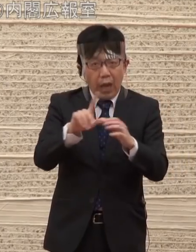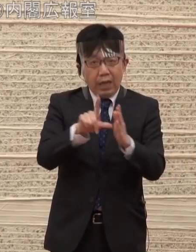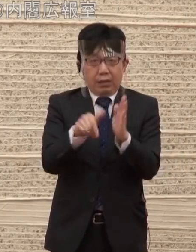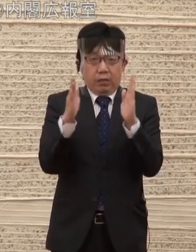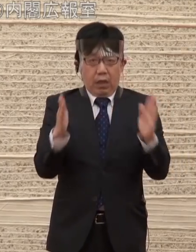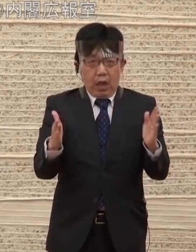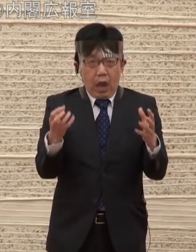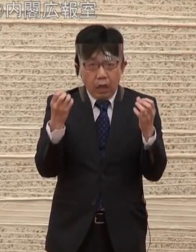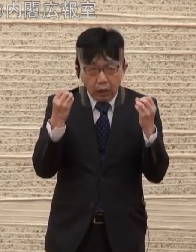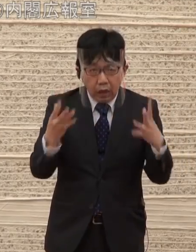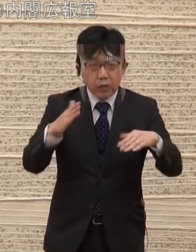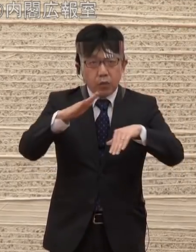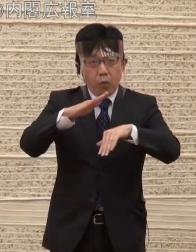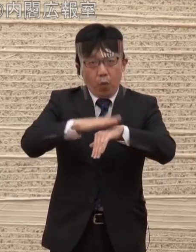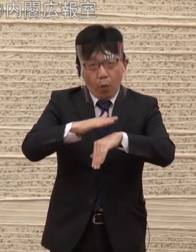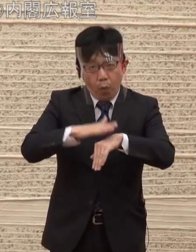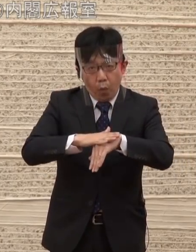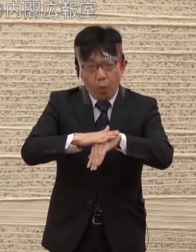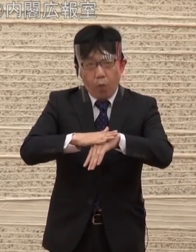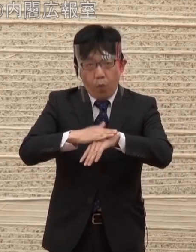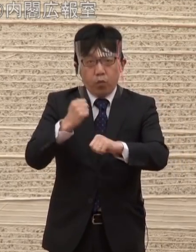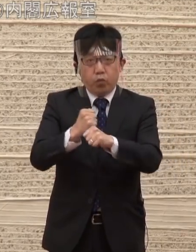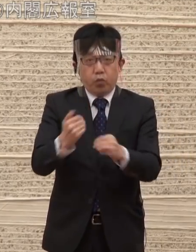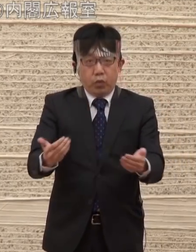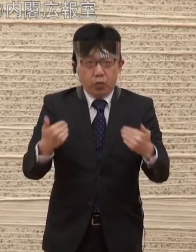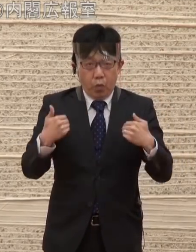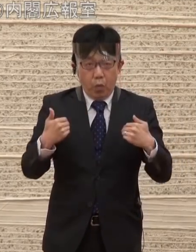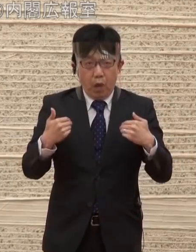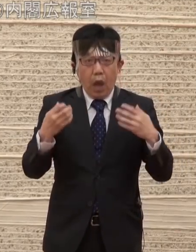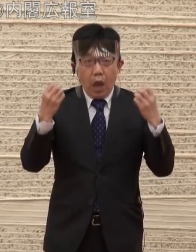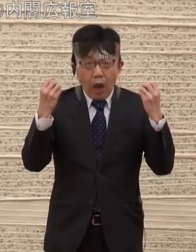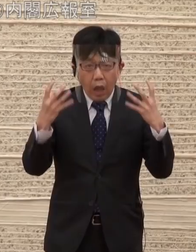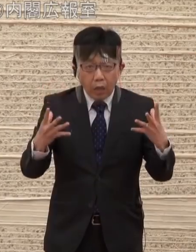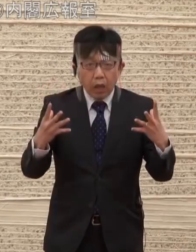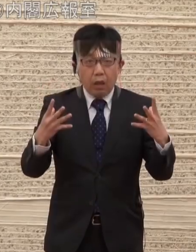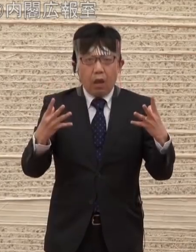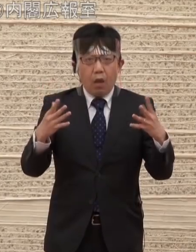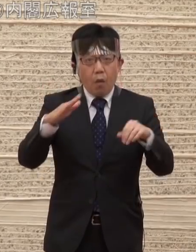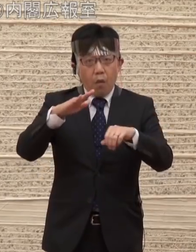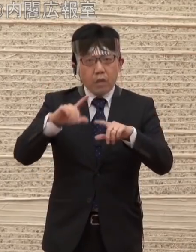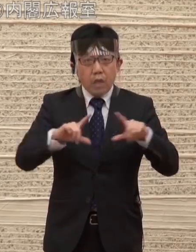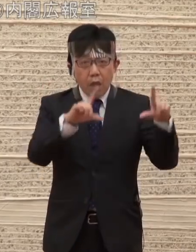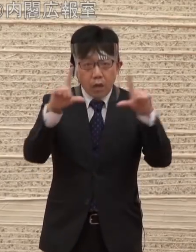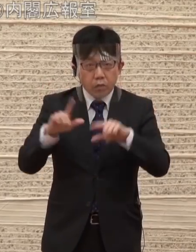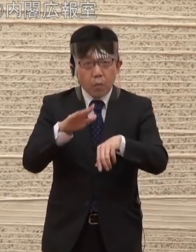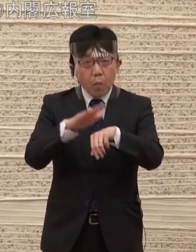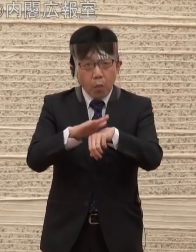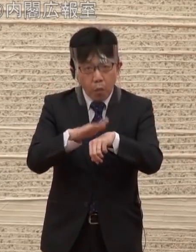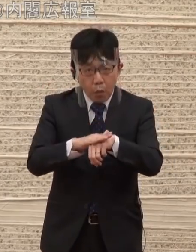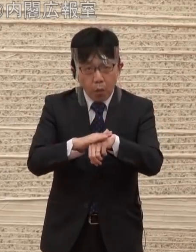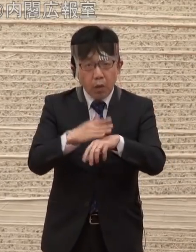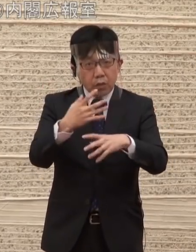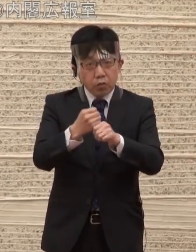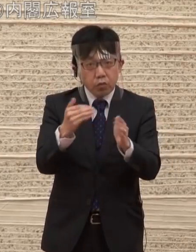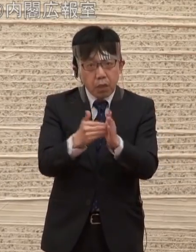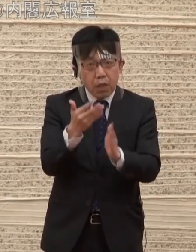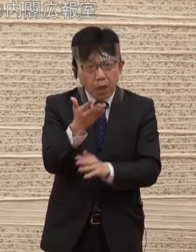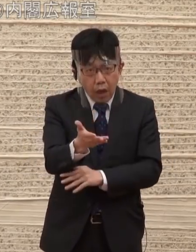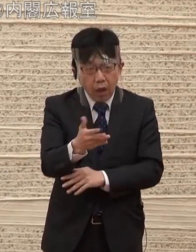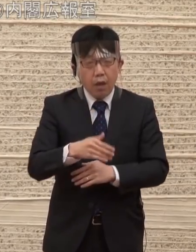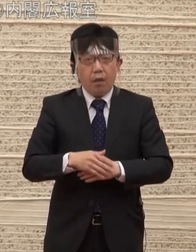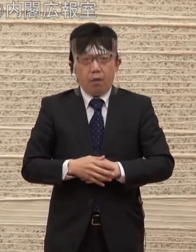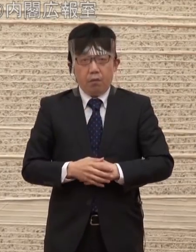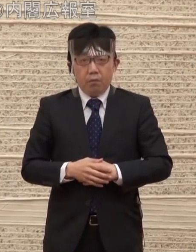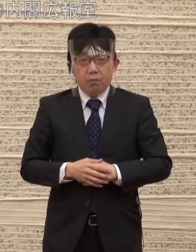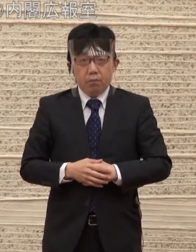作り上げていかなければならないと思っていますでこの新たな日常がいつまで続くのかという事方でありますがそれは